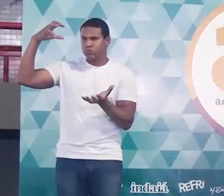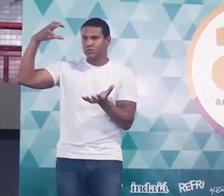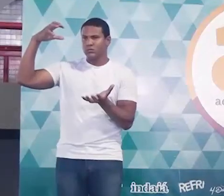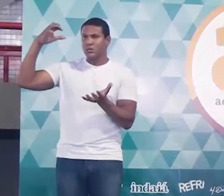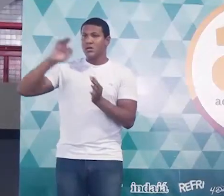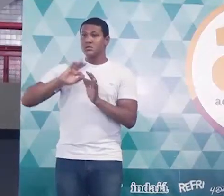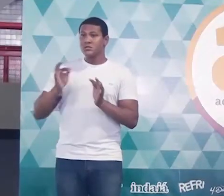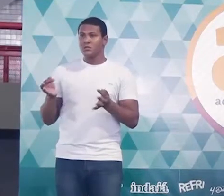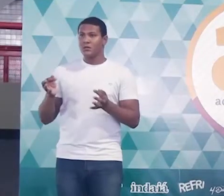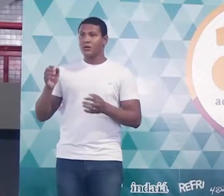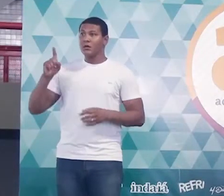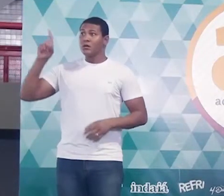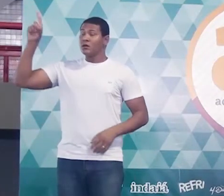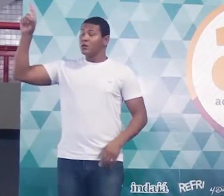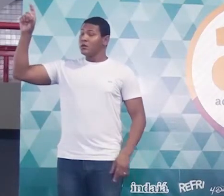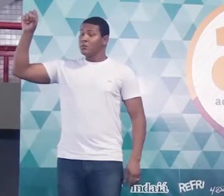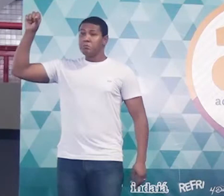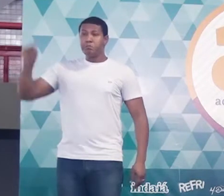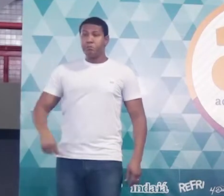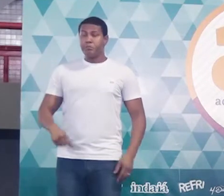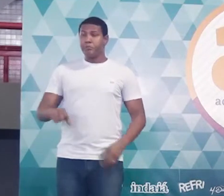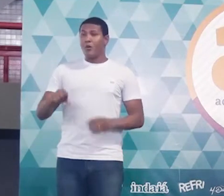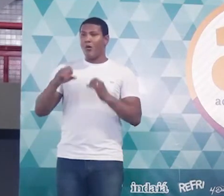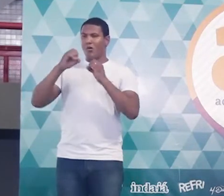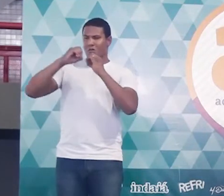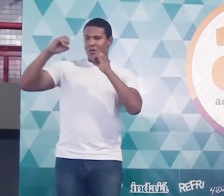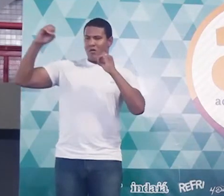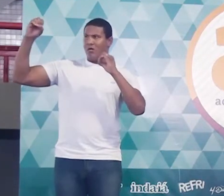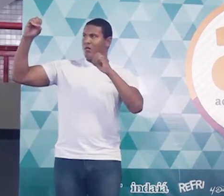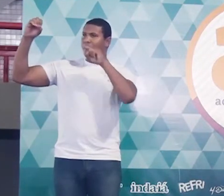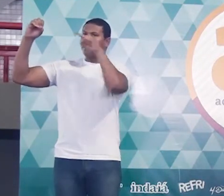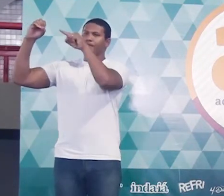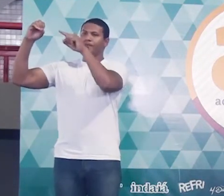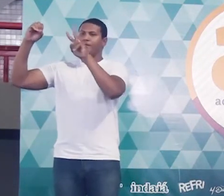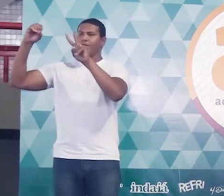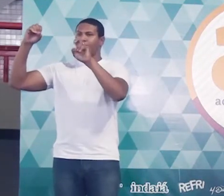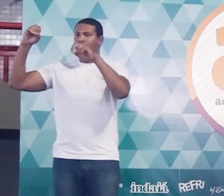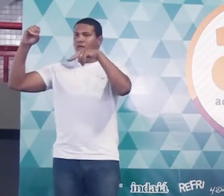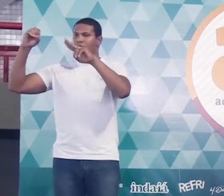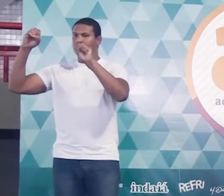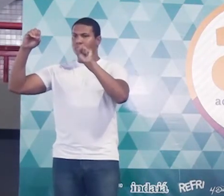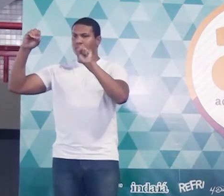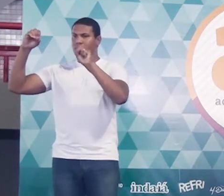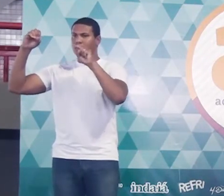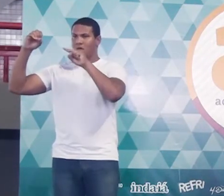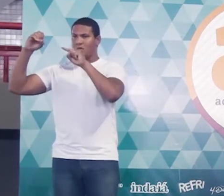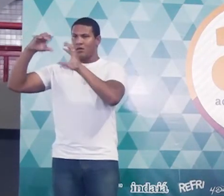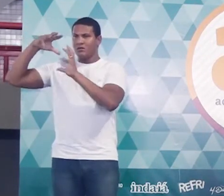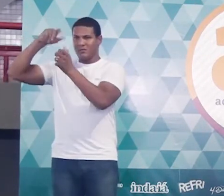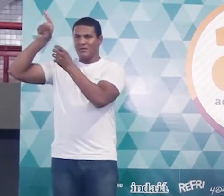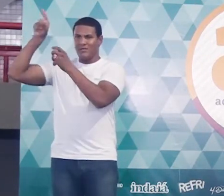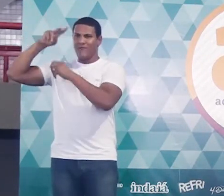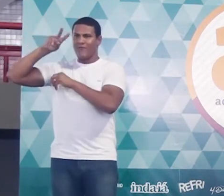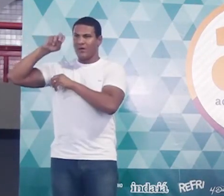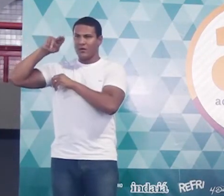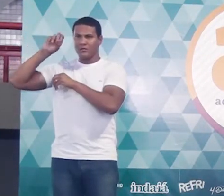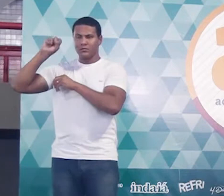é animal. É uns 400 graus Celsius, só de efeito estufa. Aqui não, é ameno.